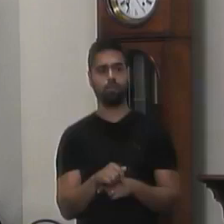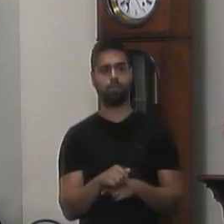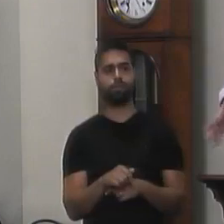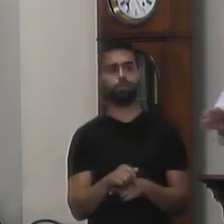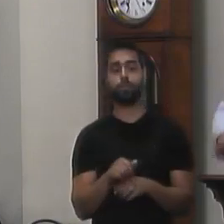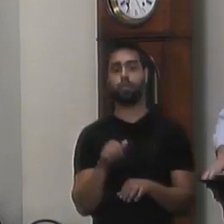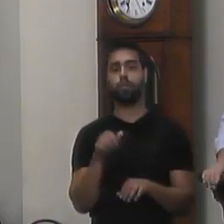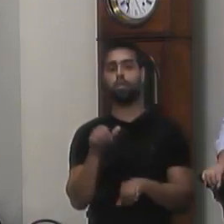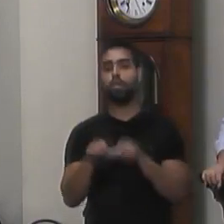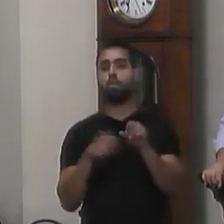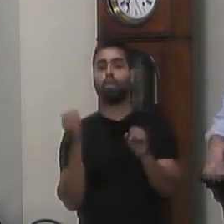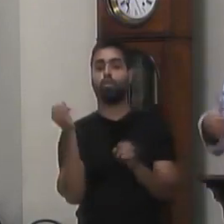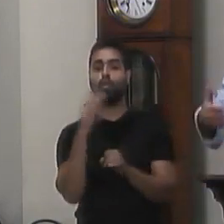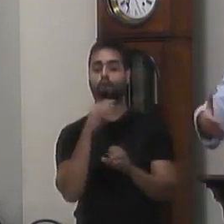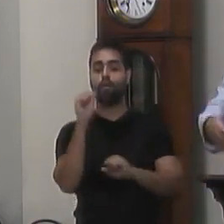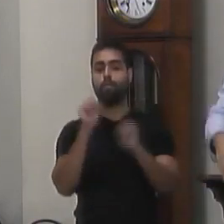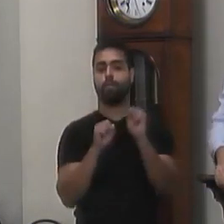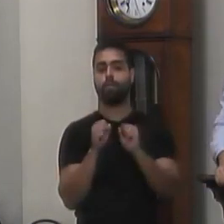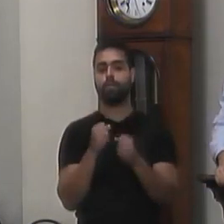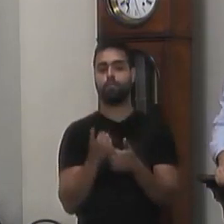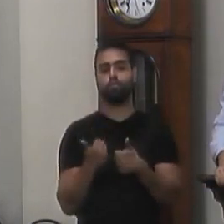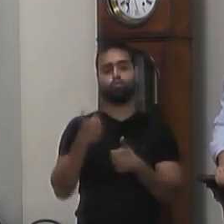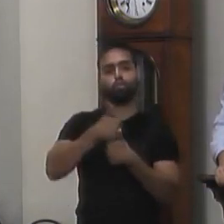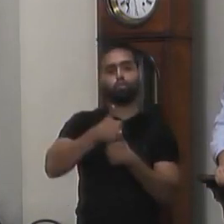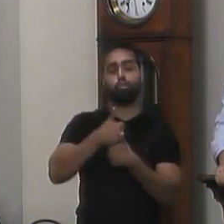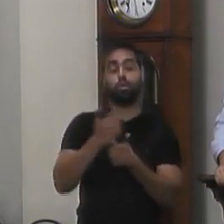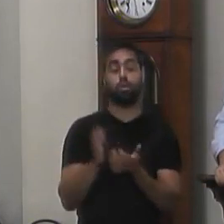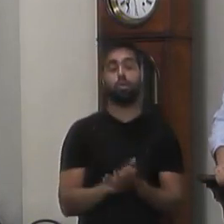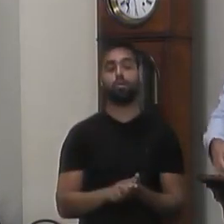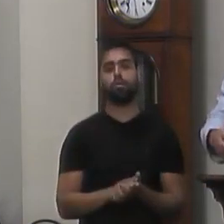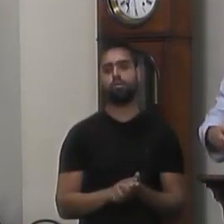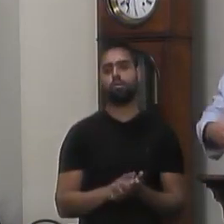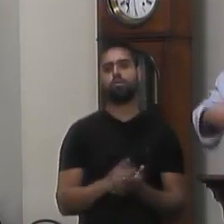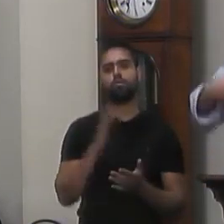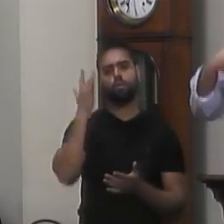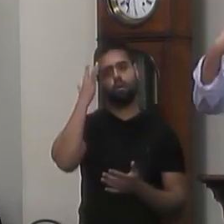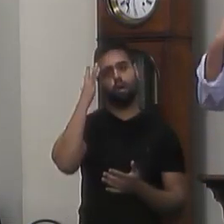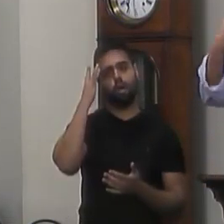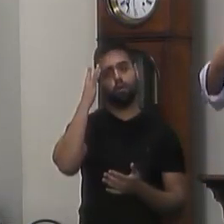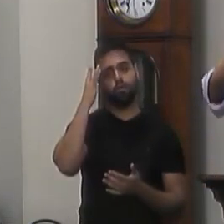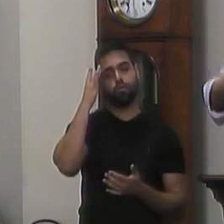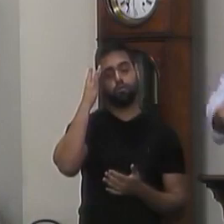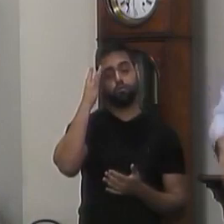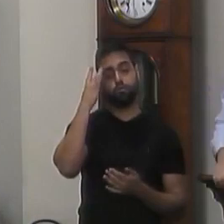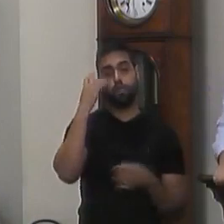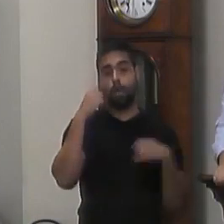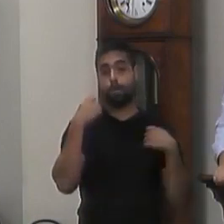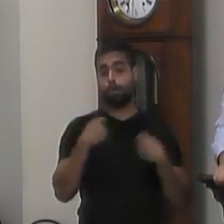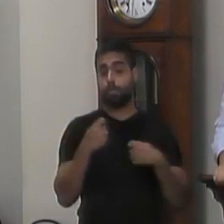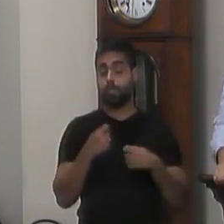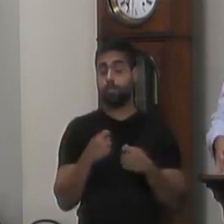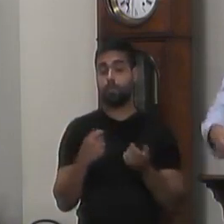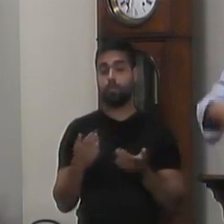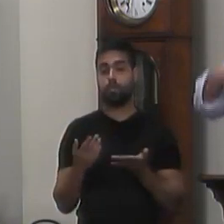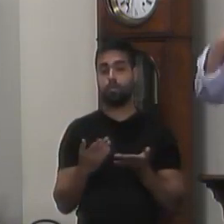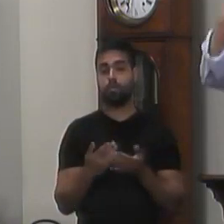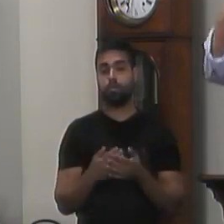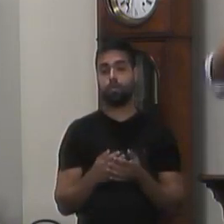transição para a nova empresa assumir o serviço da água. Então, eu acho assim muito prudente,